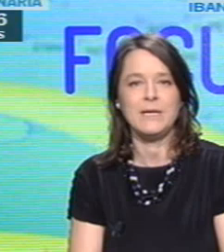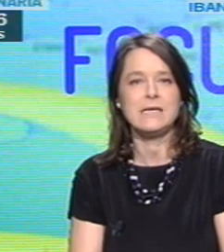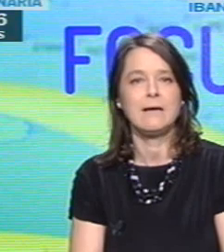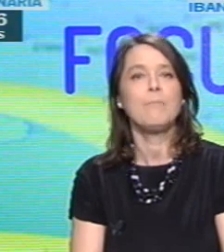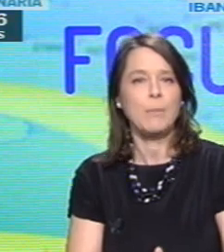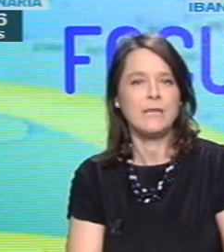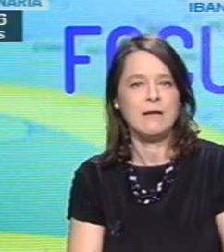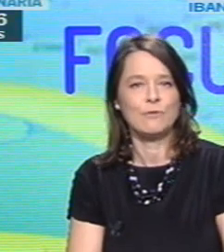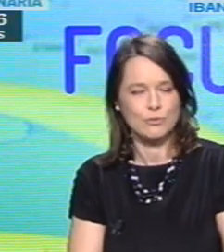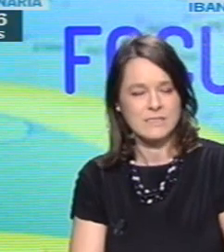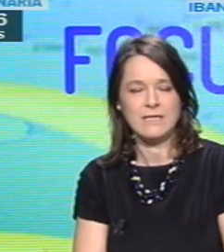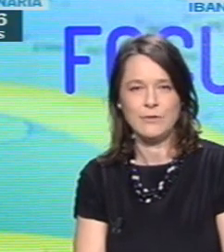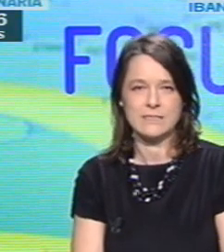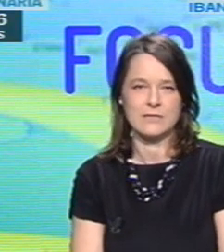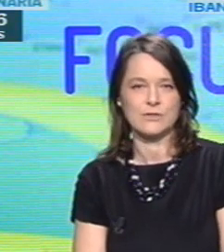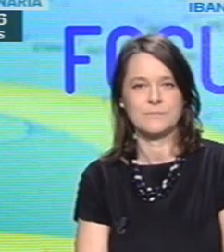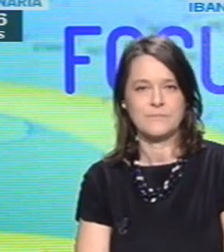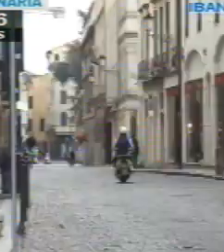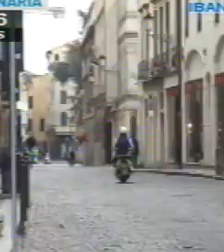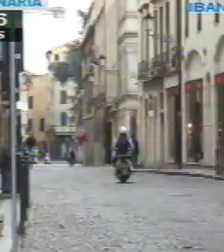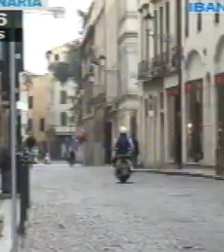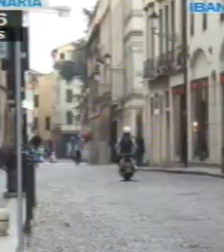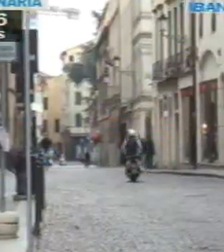nella ripresa proprio dal lavoro, ma sentiamo in che senso.